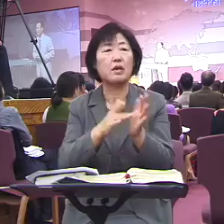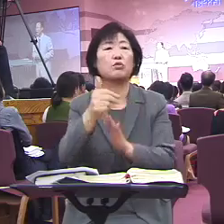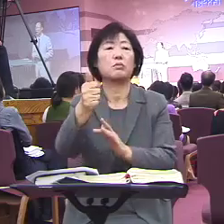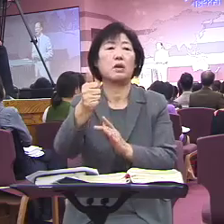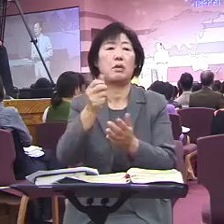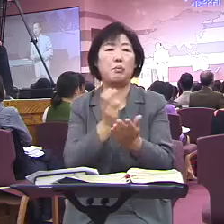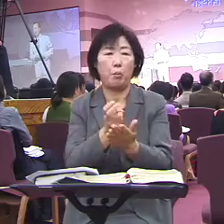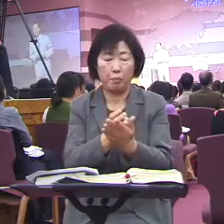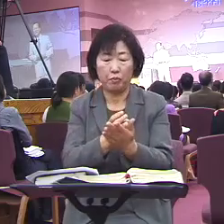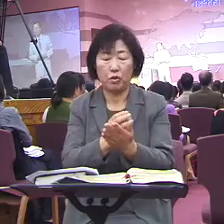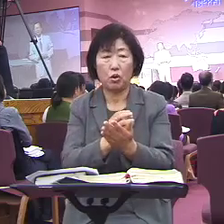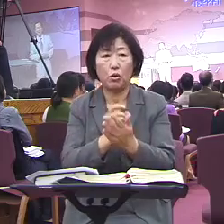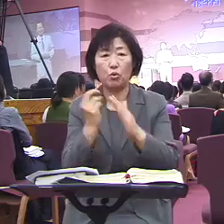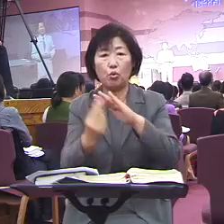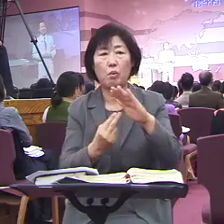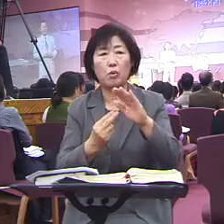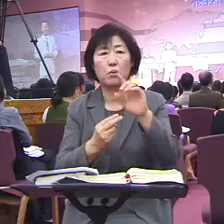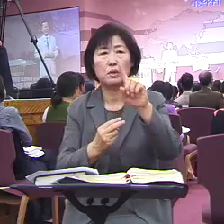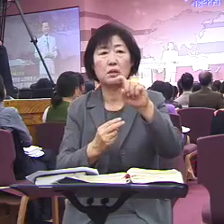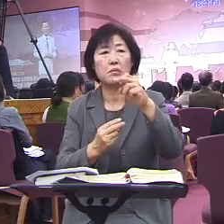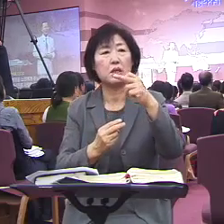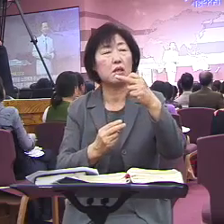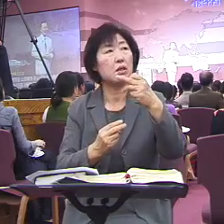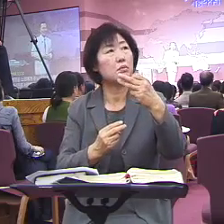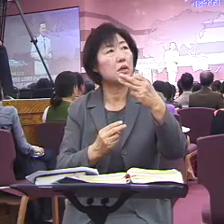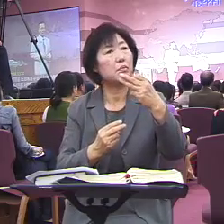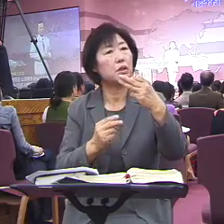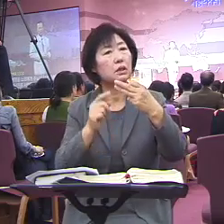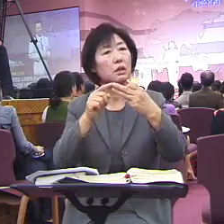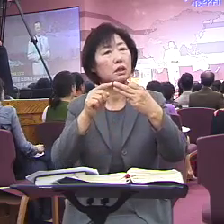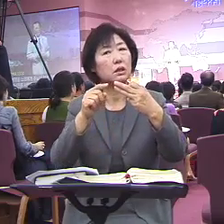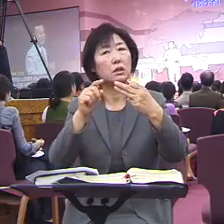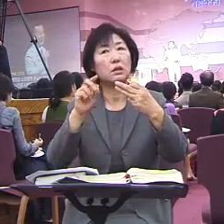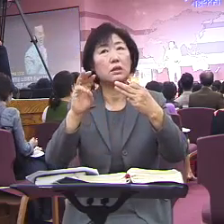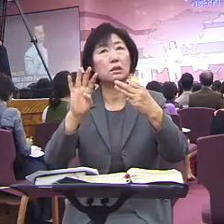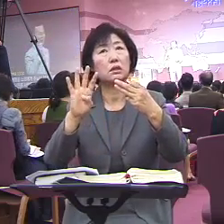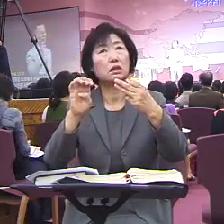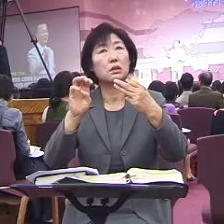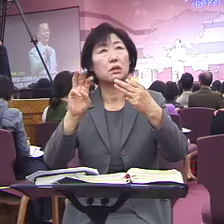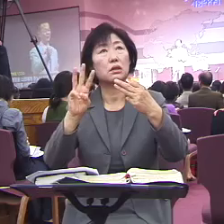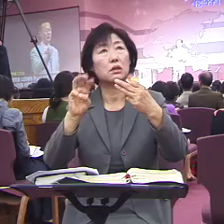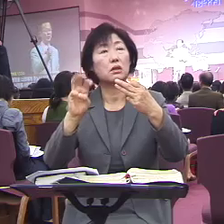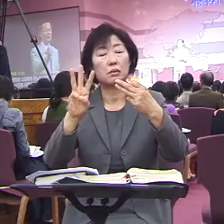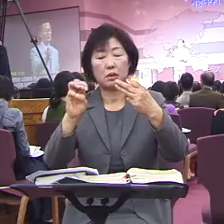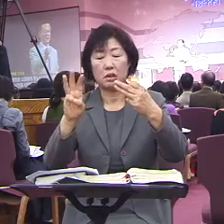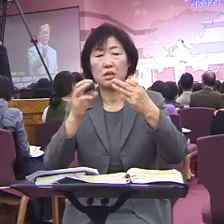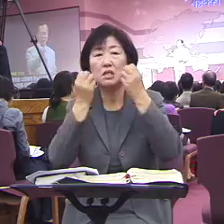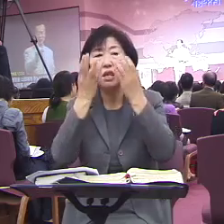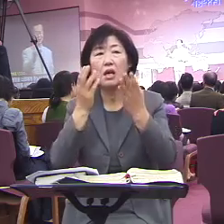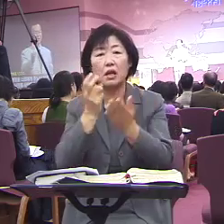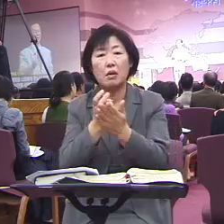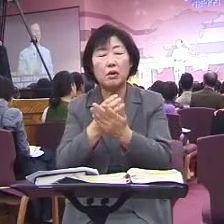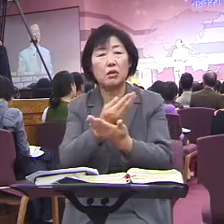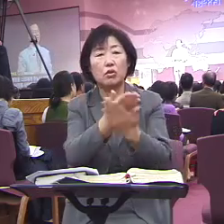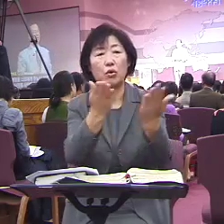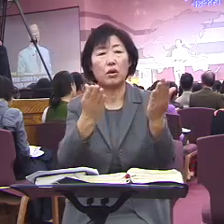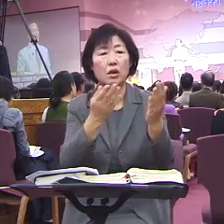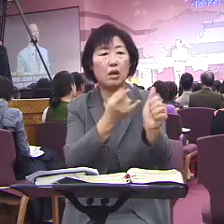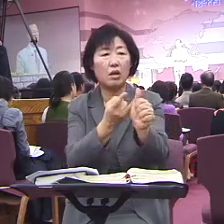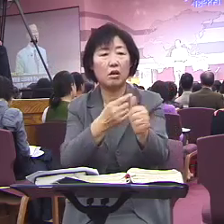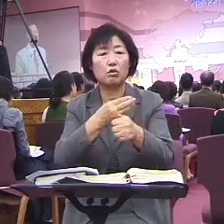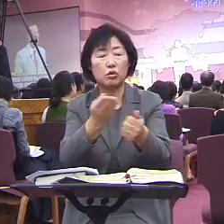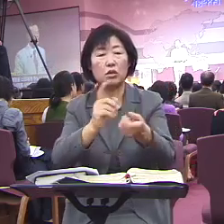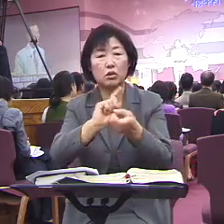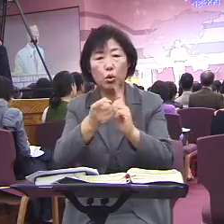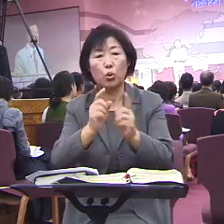대하여 요한복음 13장 34절에 이렇게 말씀하시고 있습니다. 새 계명을 너희에게 주노니 서로 사랑하라.